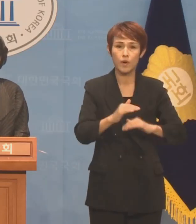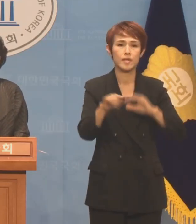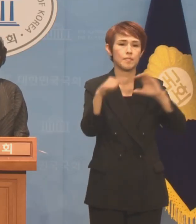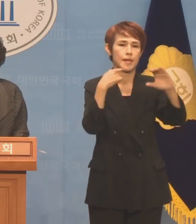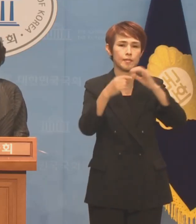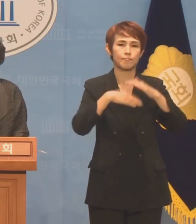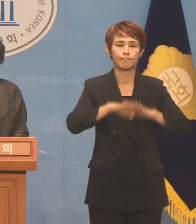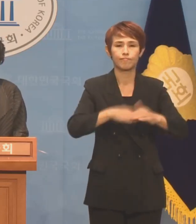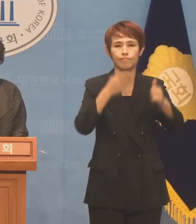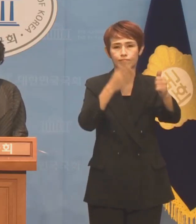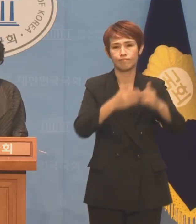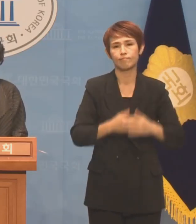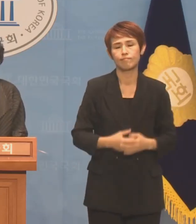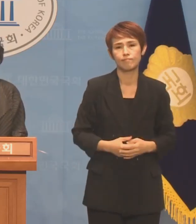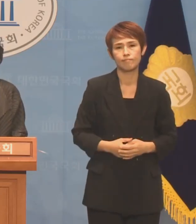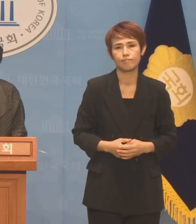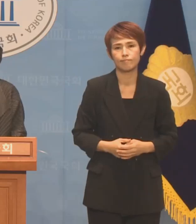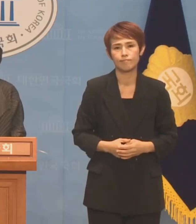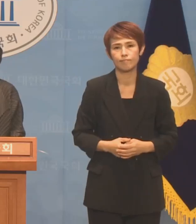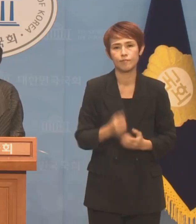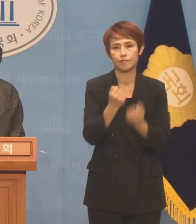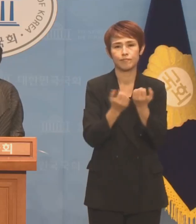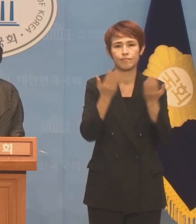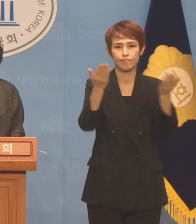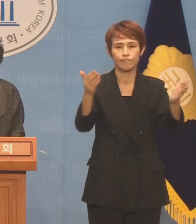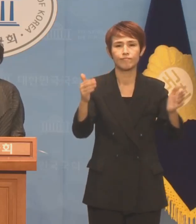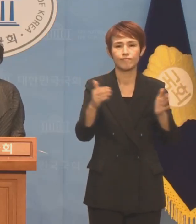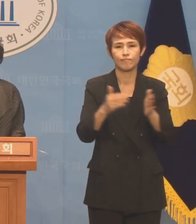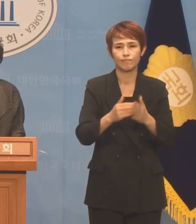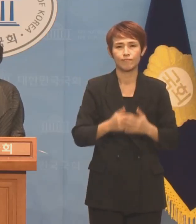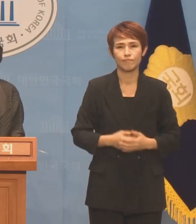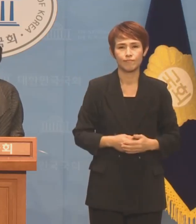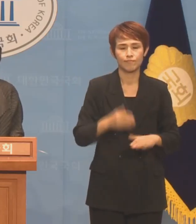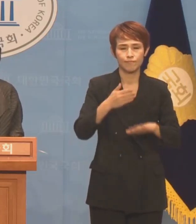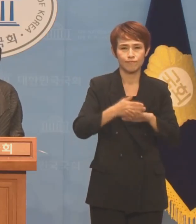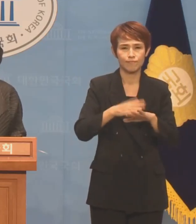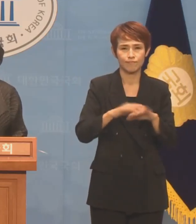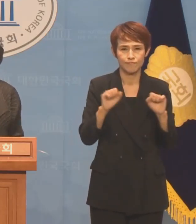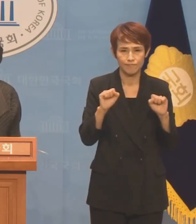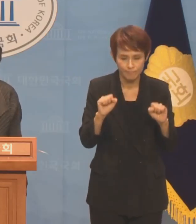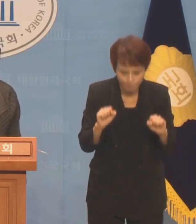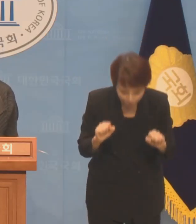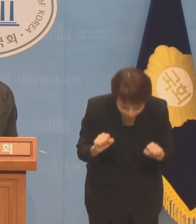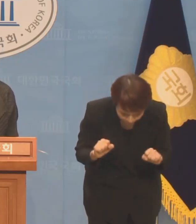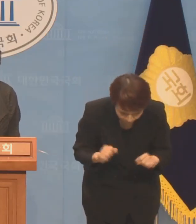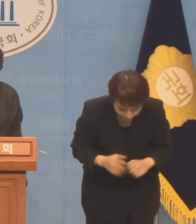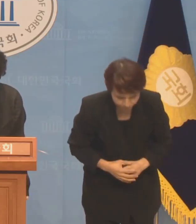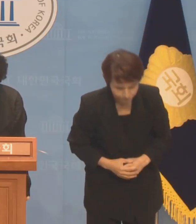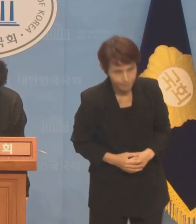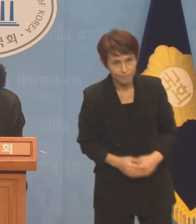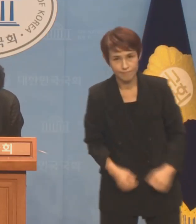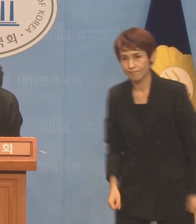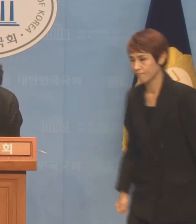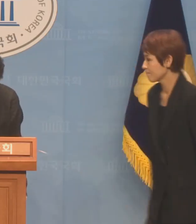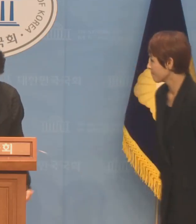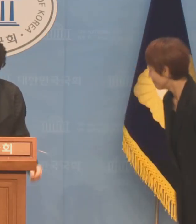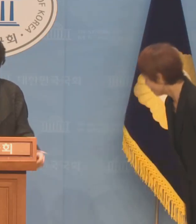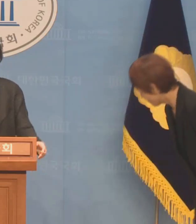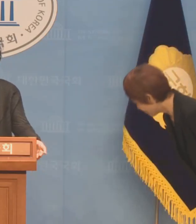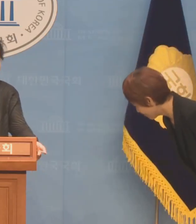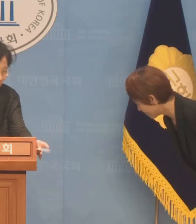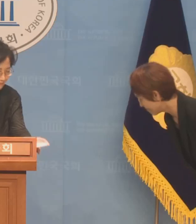이메일을 참고해 주시기 바랍니다. 이상으로 이번 주 정례 브리핑을 마칩니다. 감사합니다.